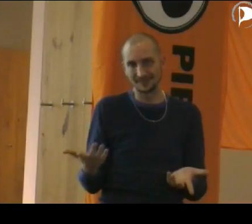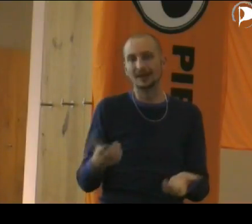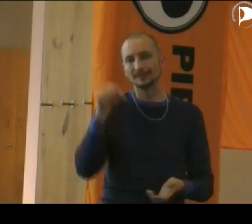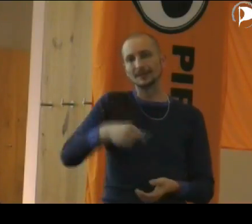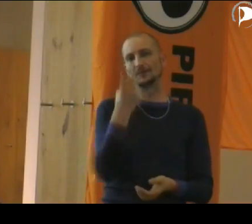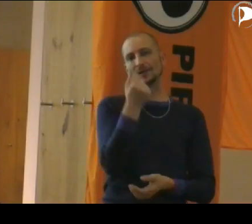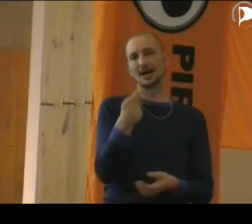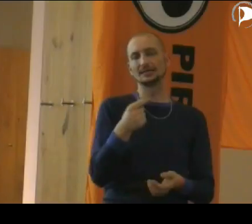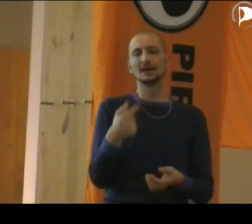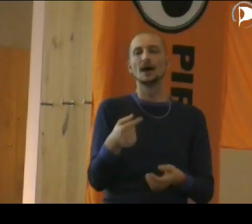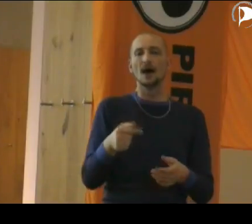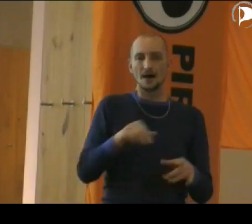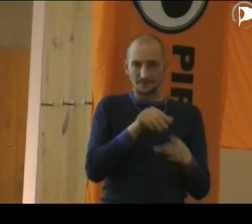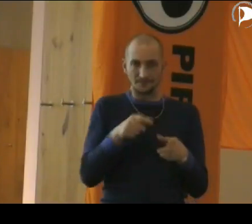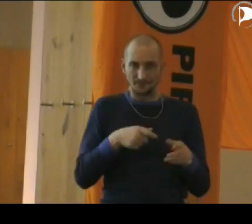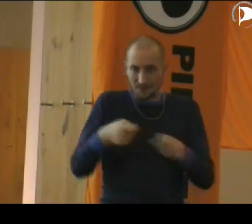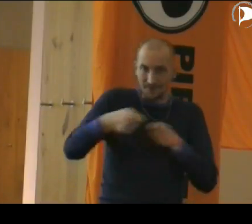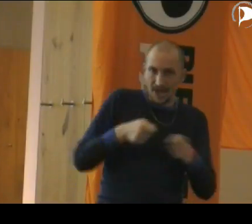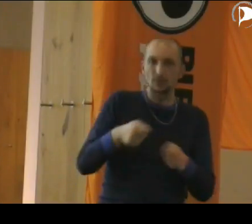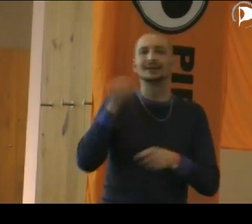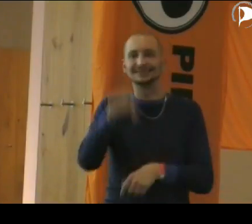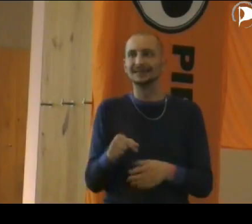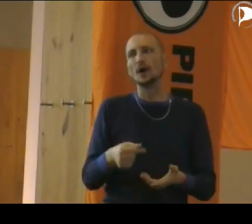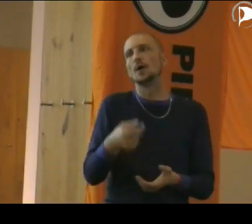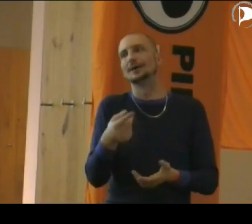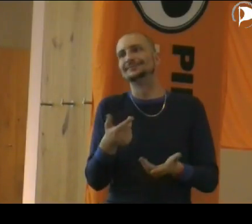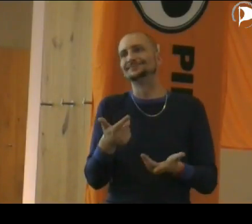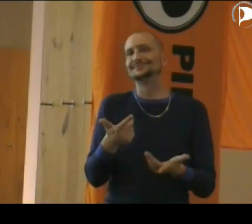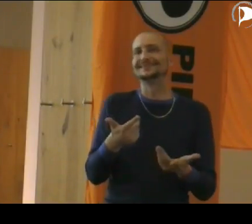finanzverwaltung beziehungsweise nur sehr eingeschränkt